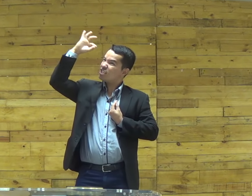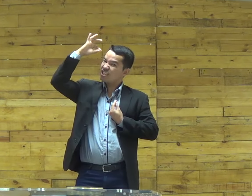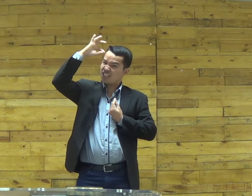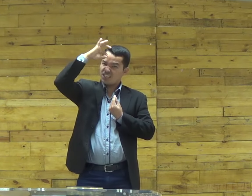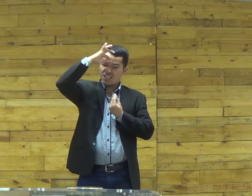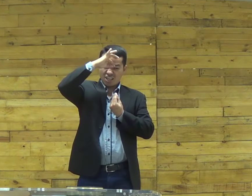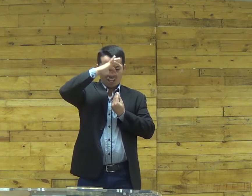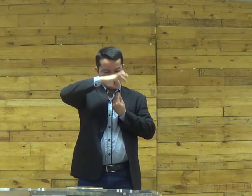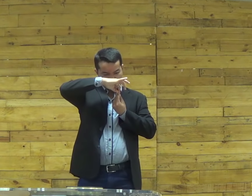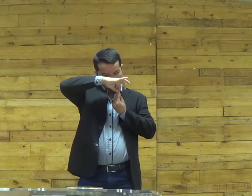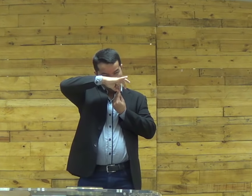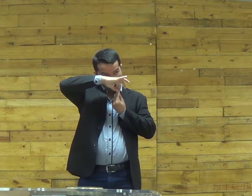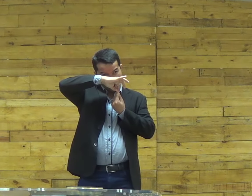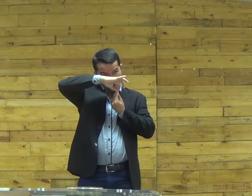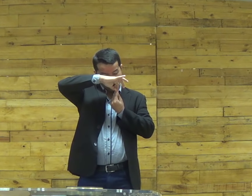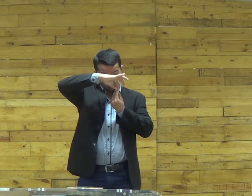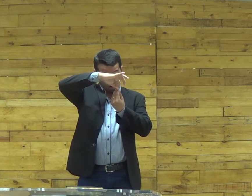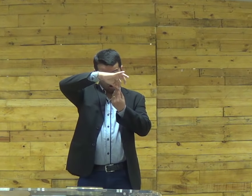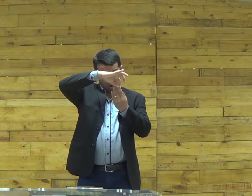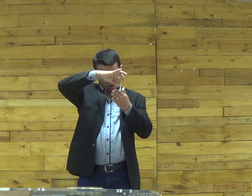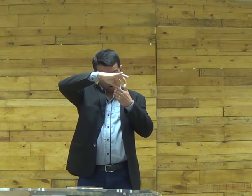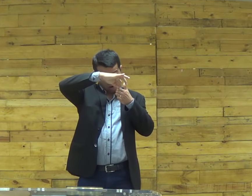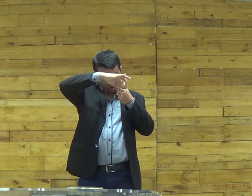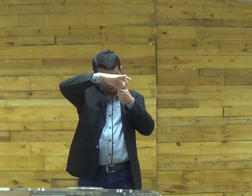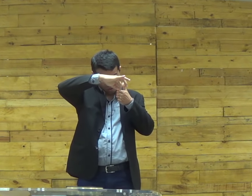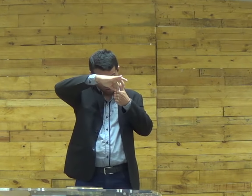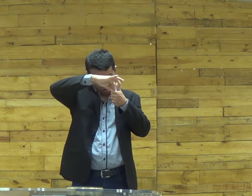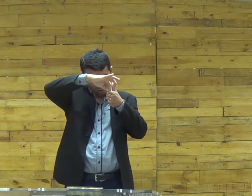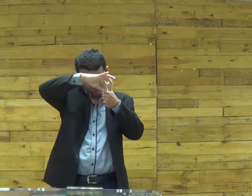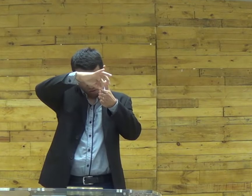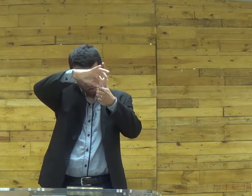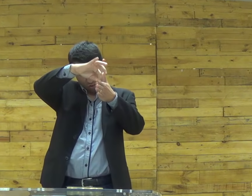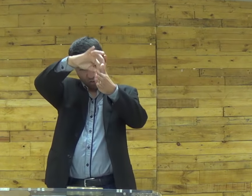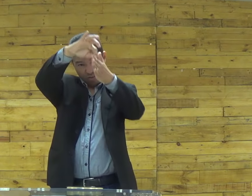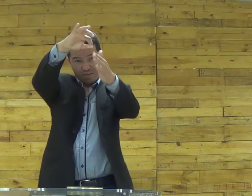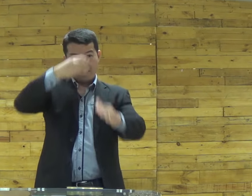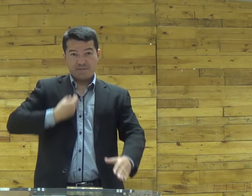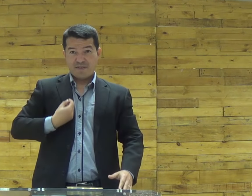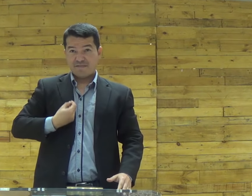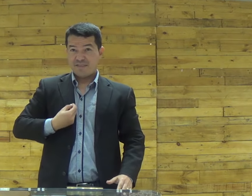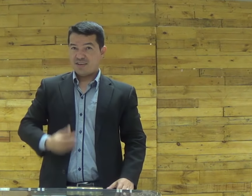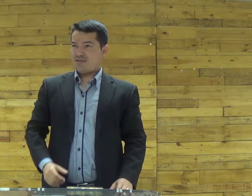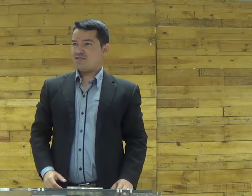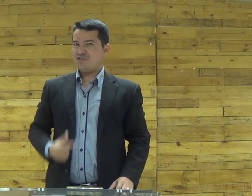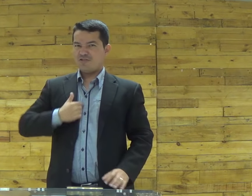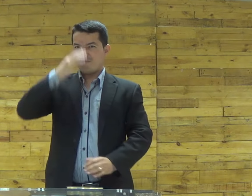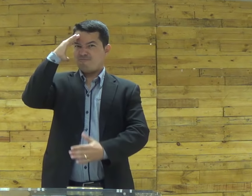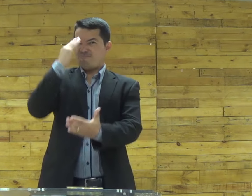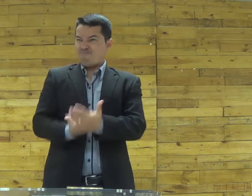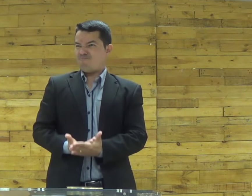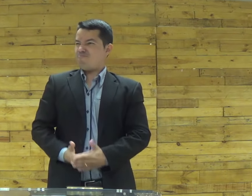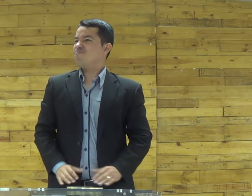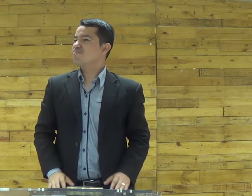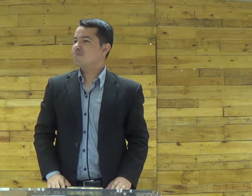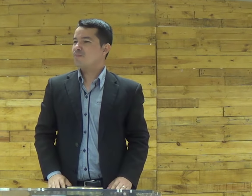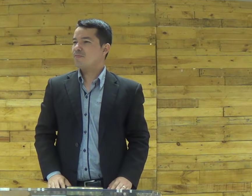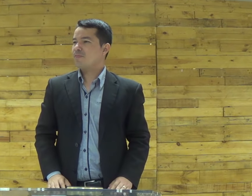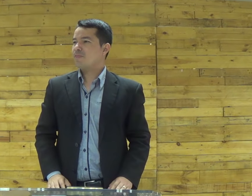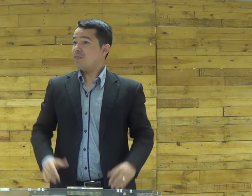bom. Deus, Deus tem colocado o Espírito Santo sobre mim. Deus tem guiado a minha vida. Eu creio,